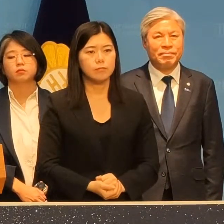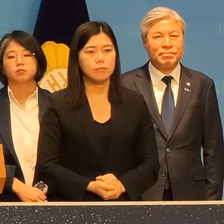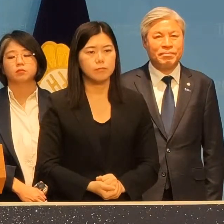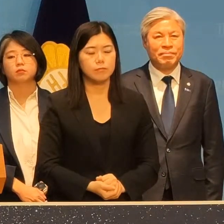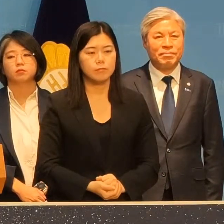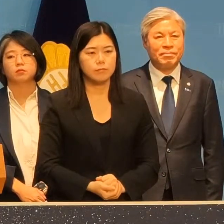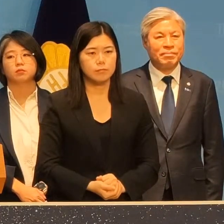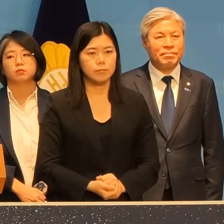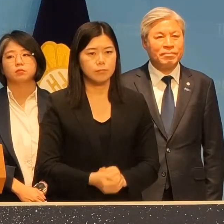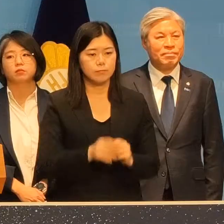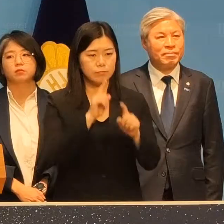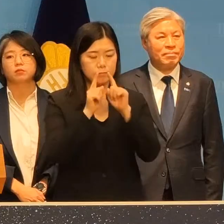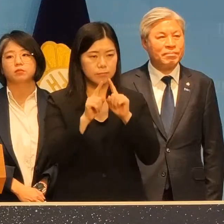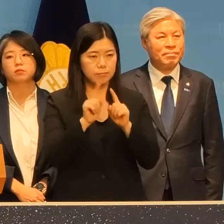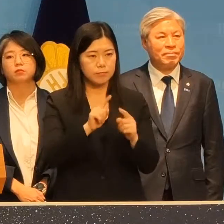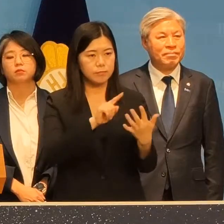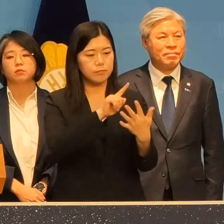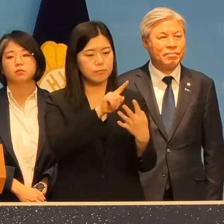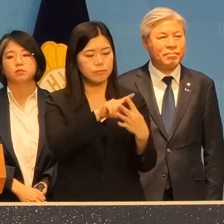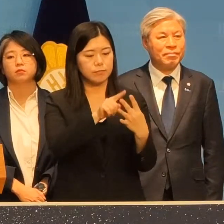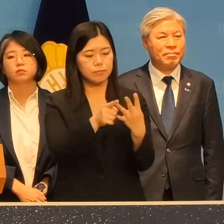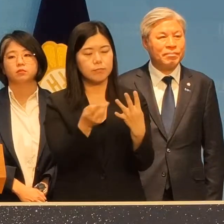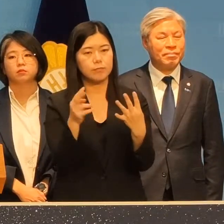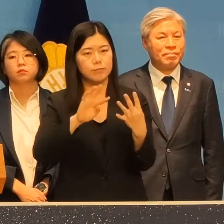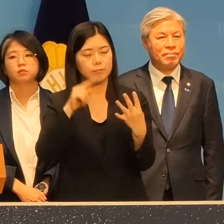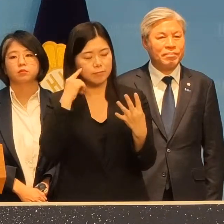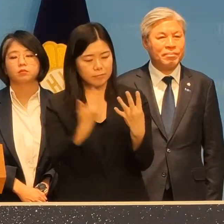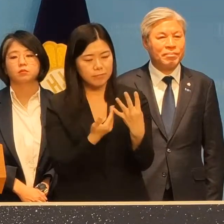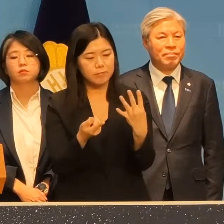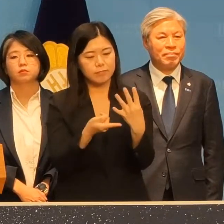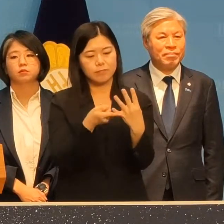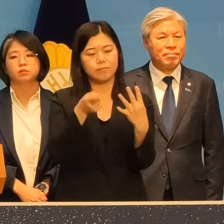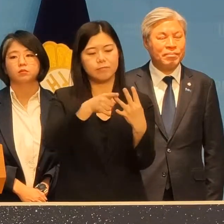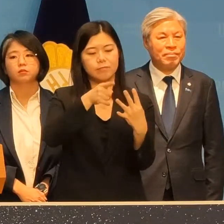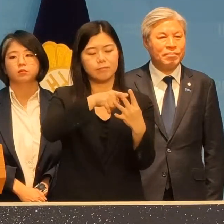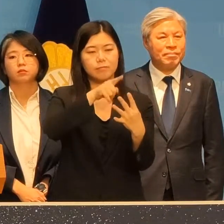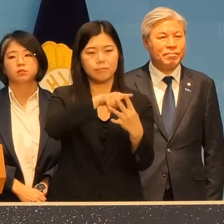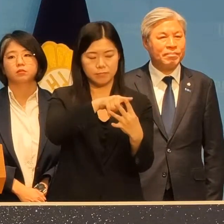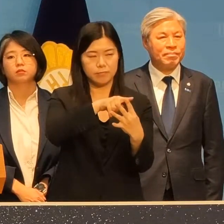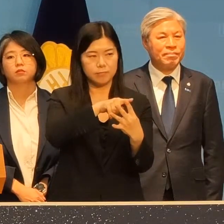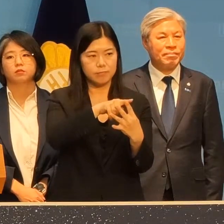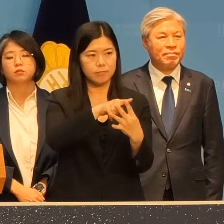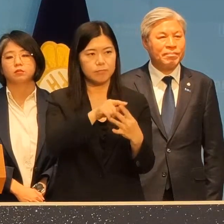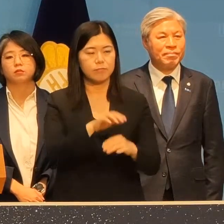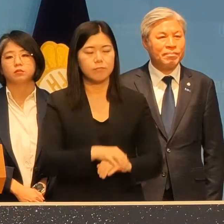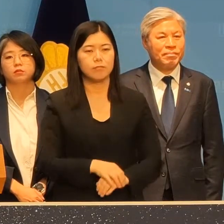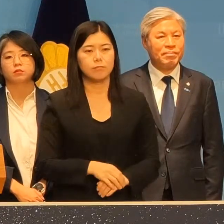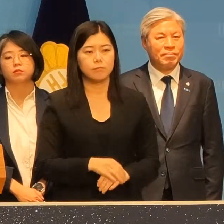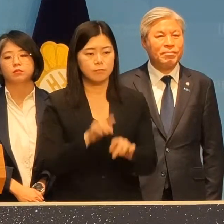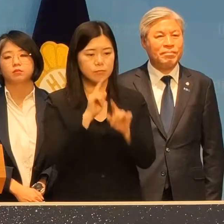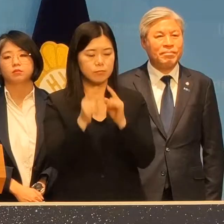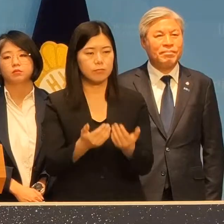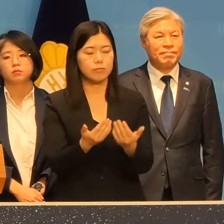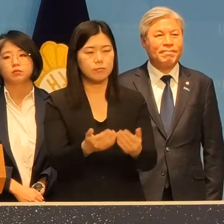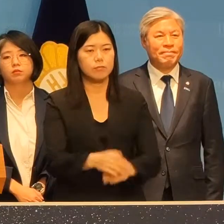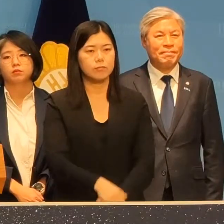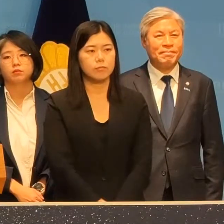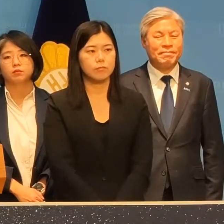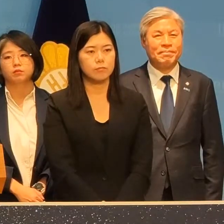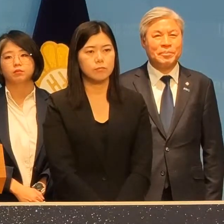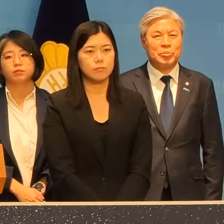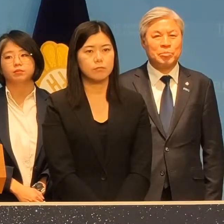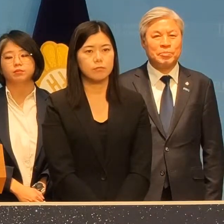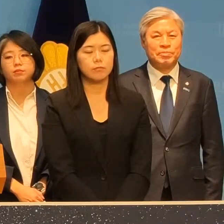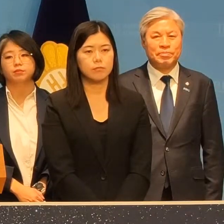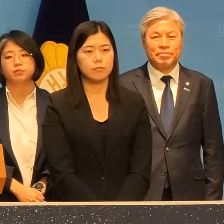선언문 낭독은 발언 순서와 반대로 사회민주당, 기본소득당, 진보당, 조국혁신당 순서대로 낭독하도록